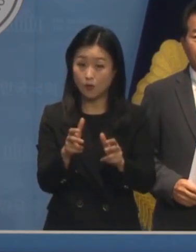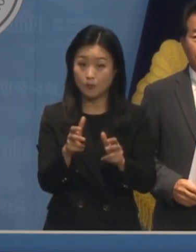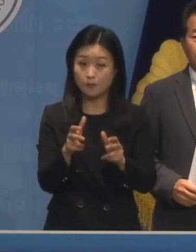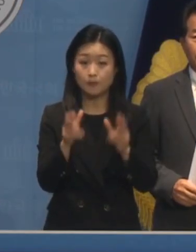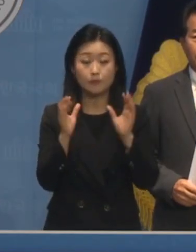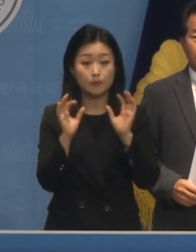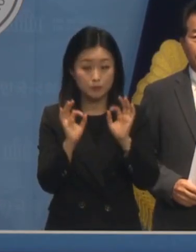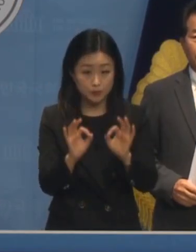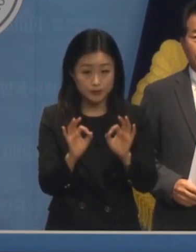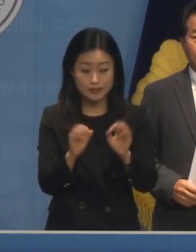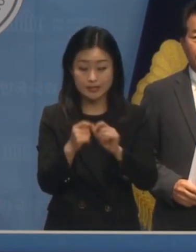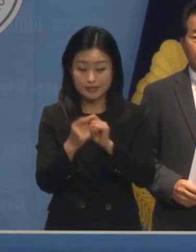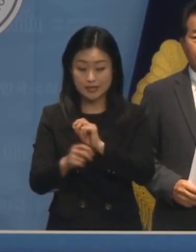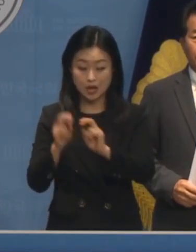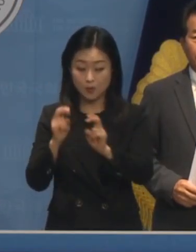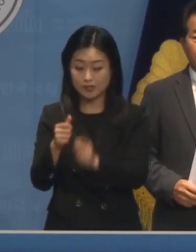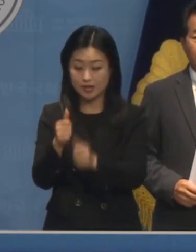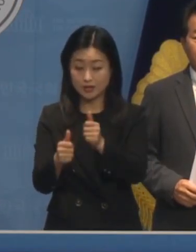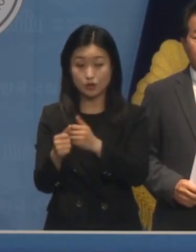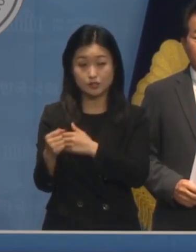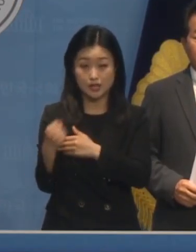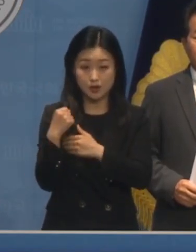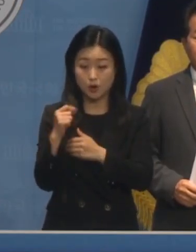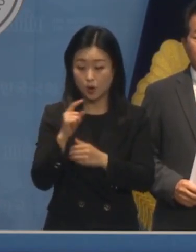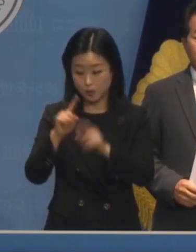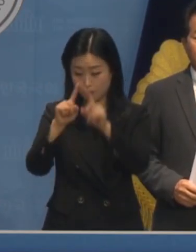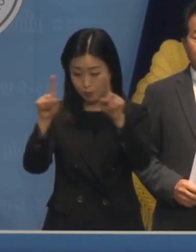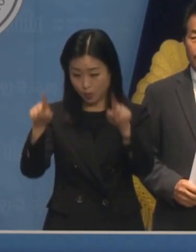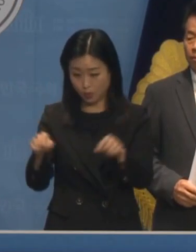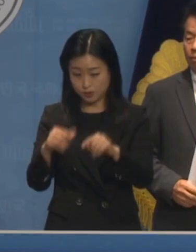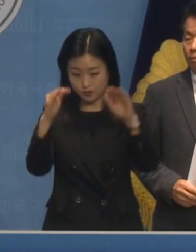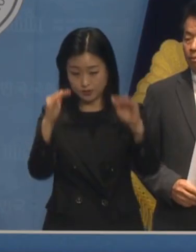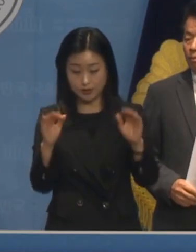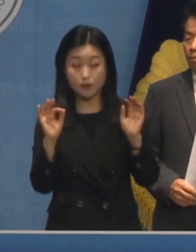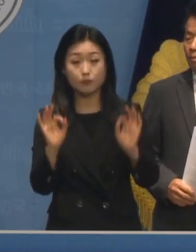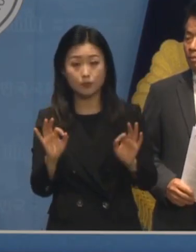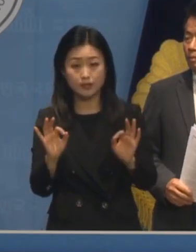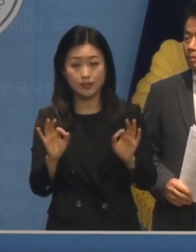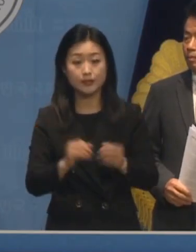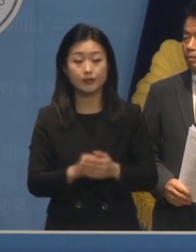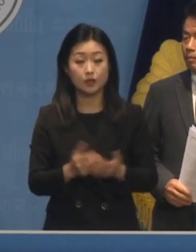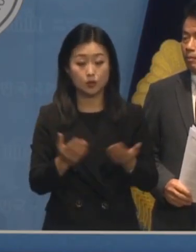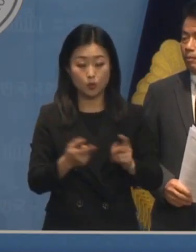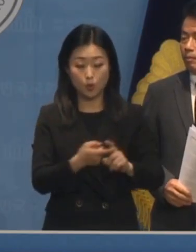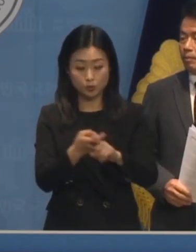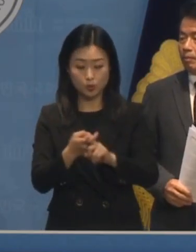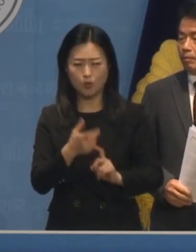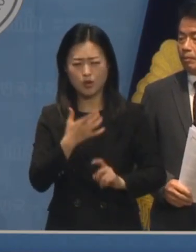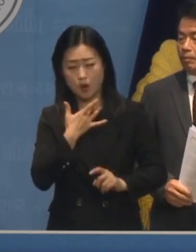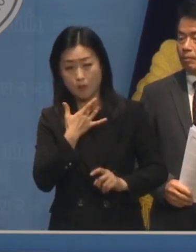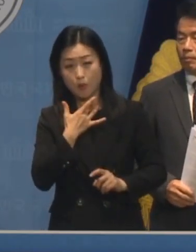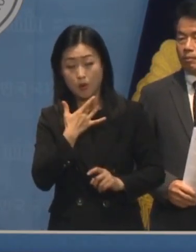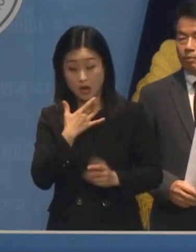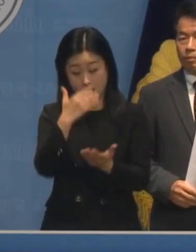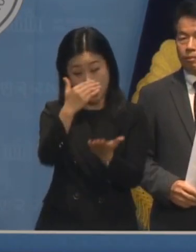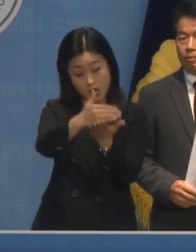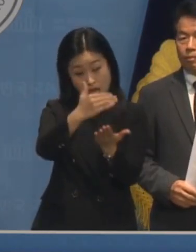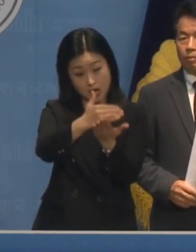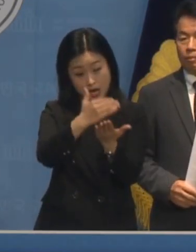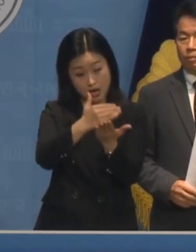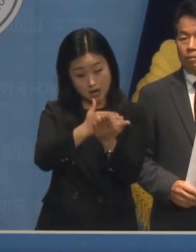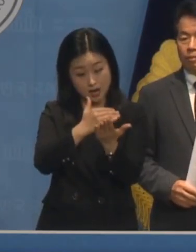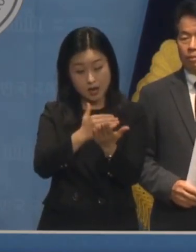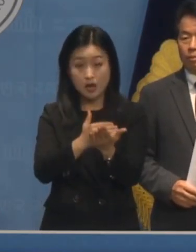및 자회사 경쟁력 강화 방안 보고서에 따르면 노조 혐으로 가득차 자회사